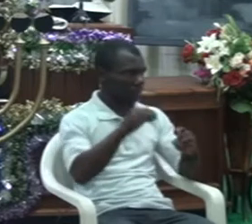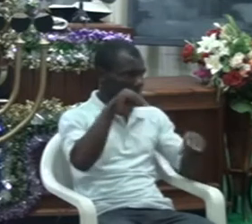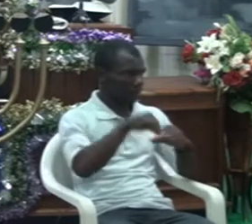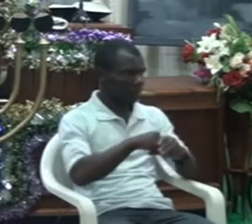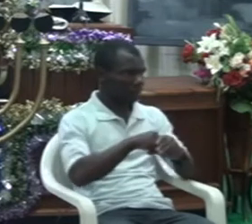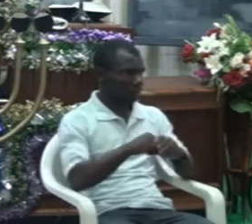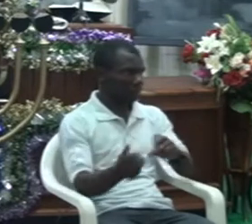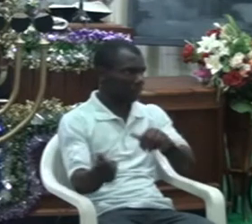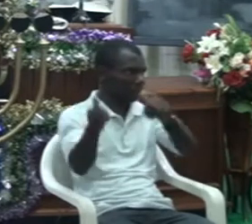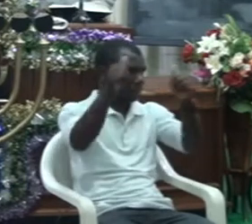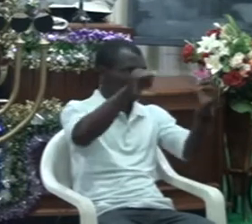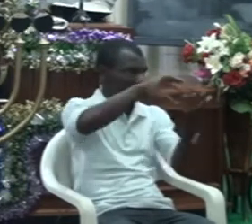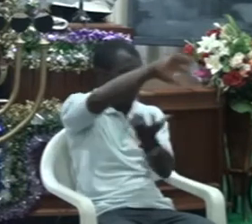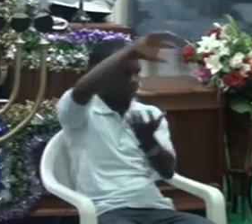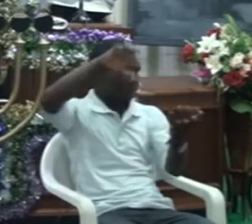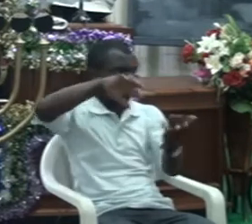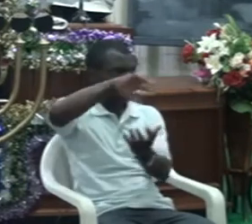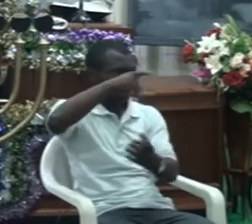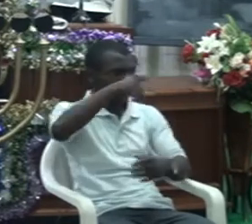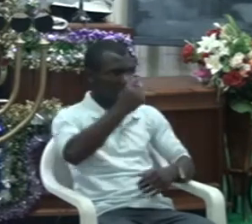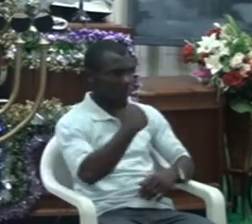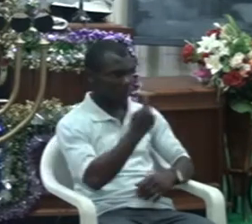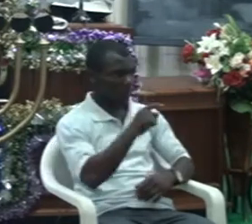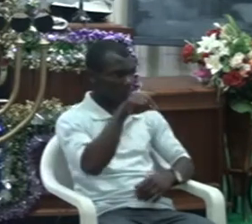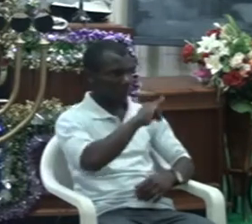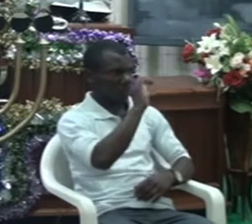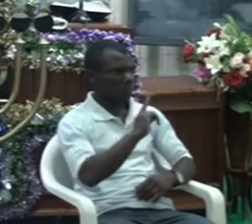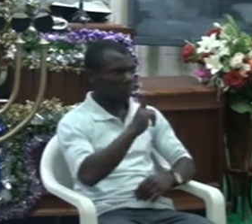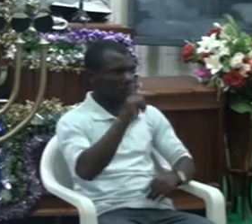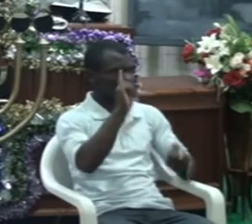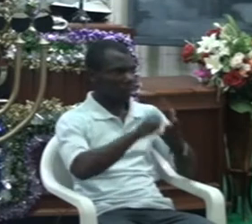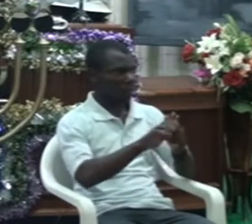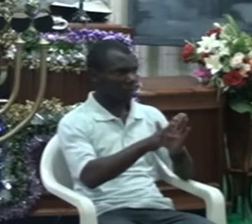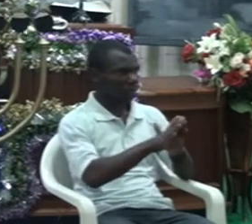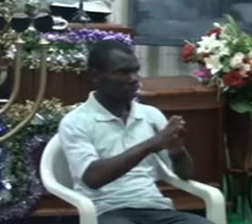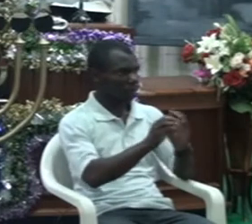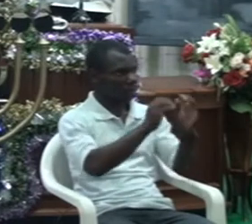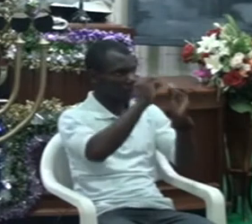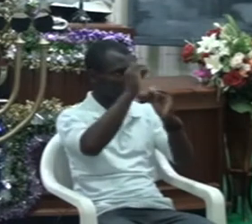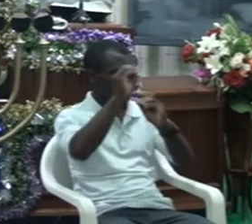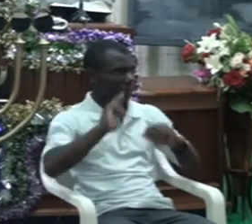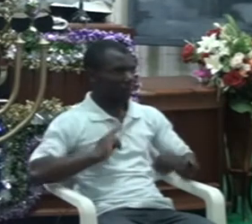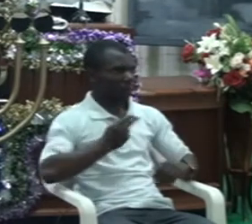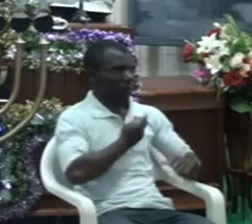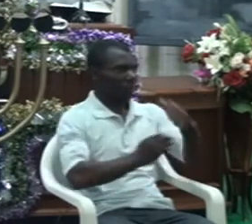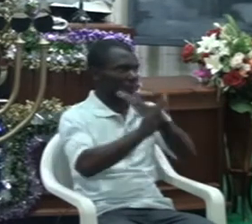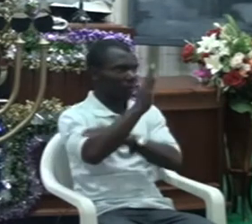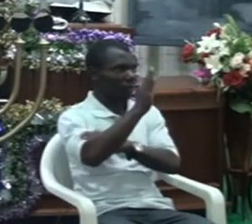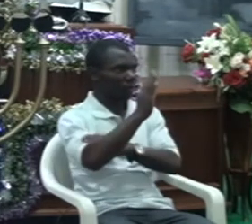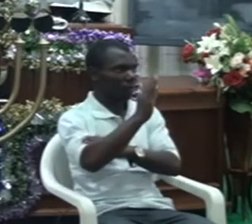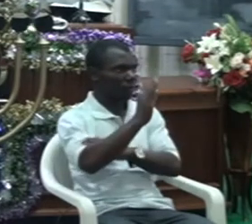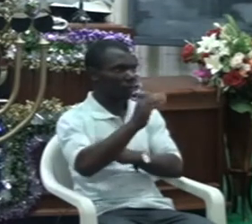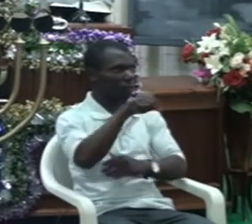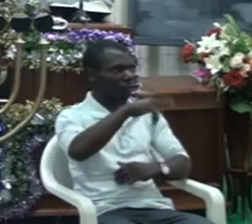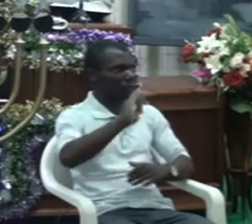Seigneur Jésus-Christ dans les nuées. Anasema niko kumulango. Il dit je suis à la porte. Oh Mungu wetu atusaidie. Notre Dieu qui